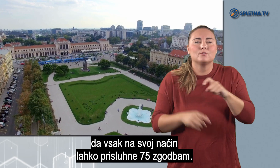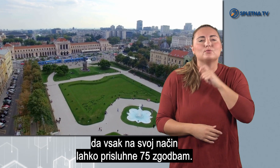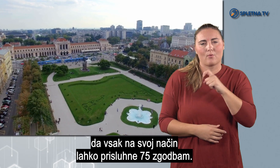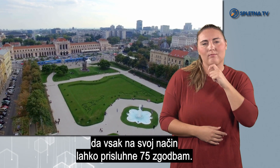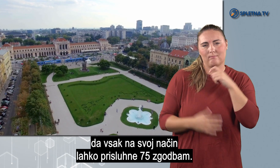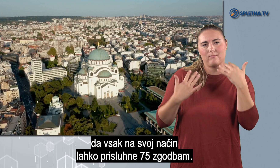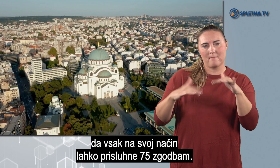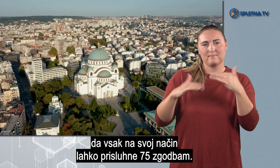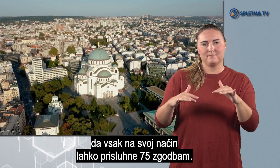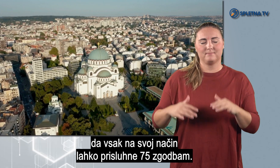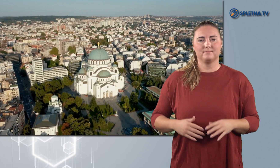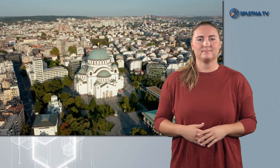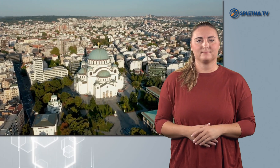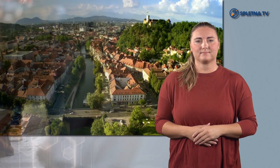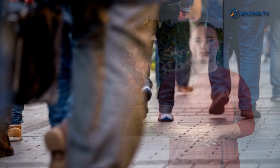zgodbam.